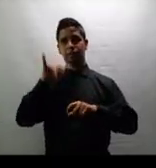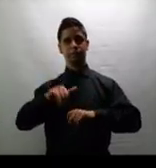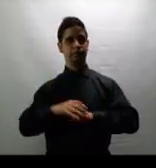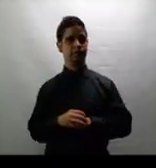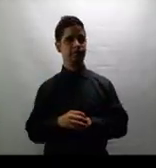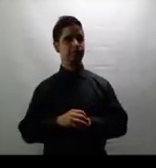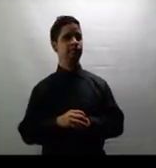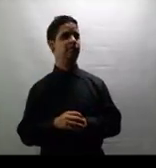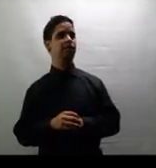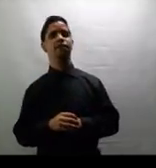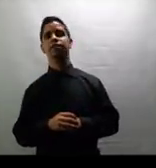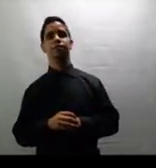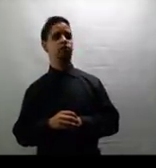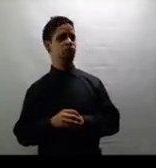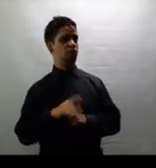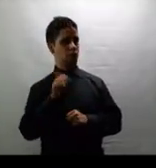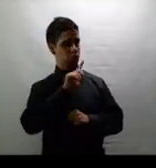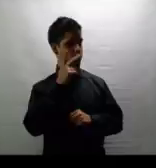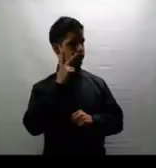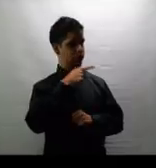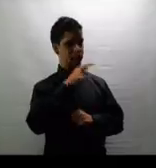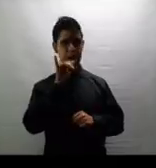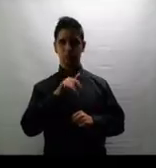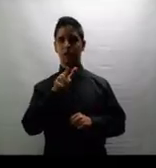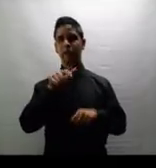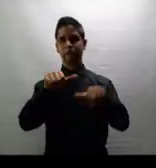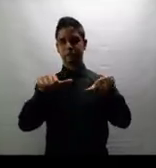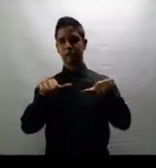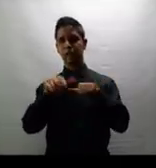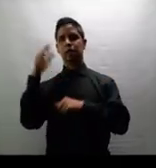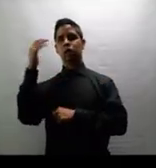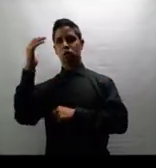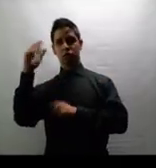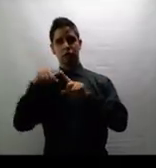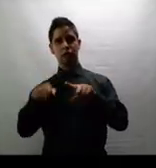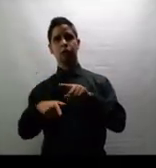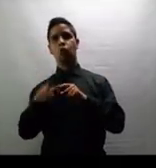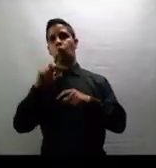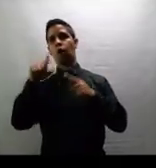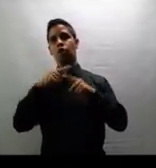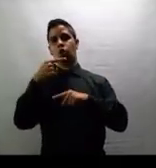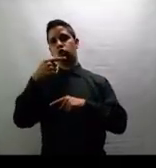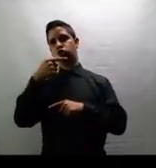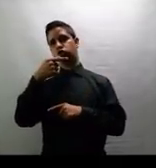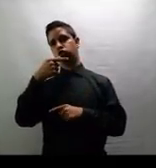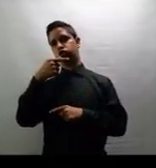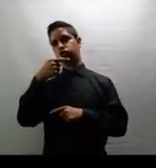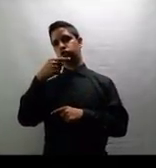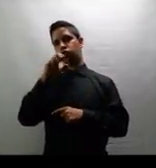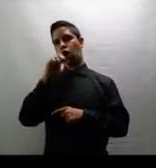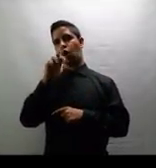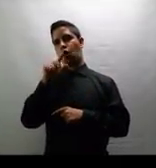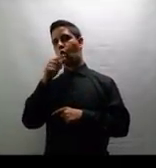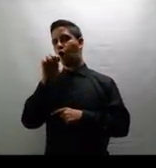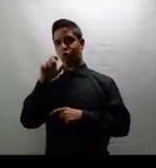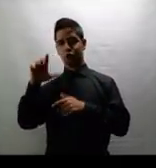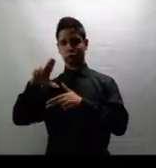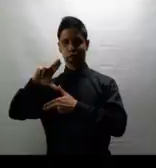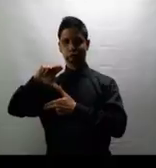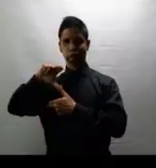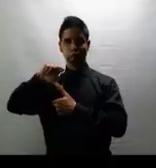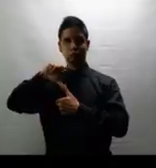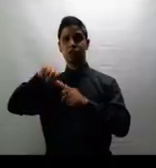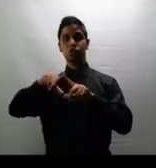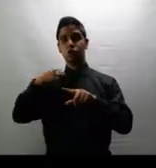desafiando la gravedad y en carolina georgios y subiendo el agua porque hacia él el viento era tan